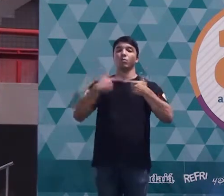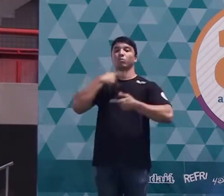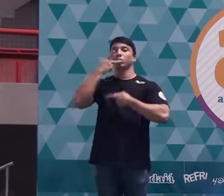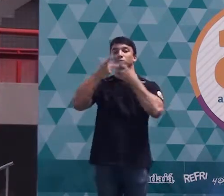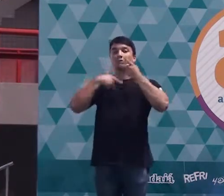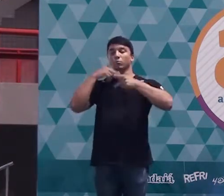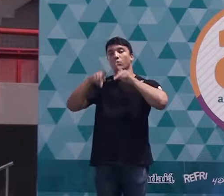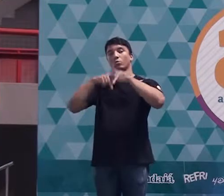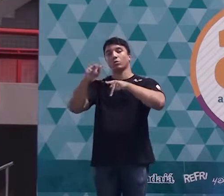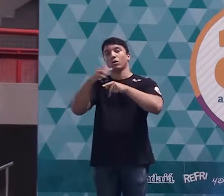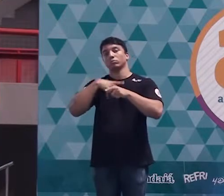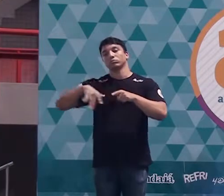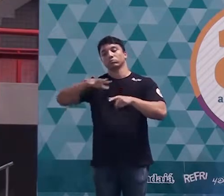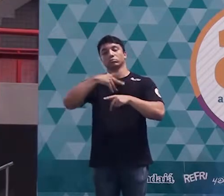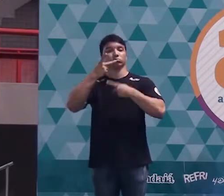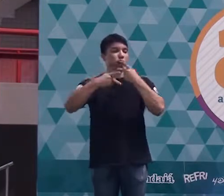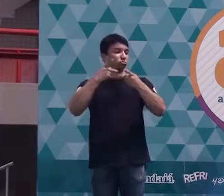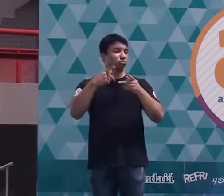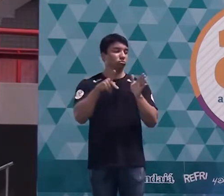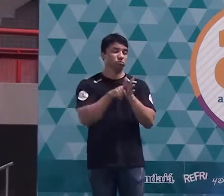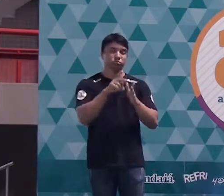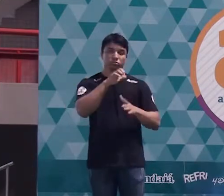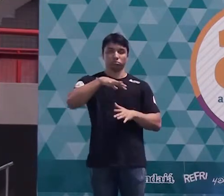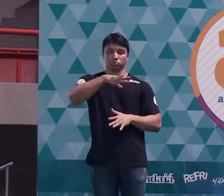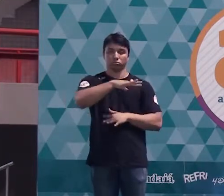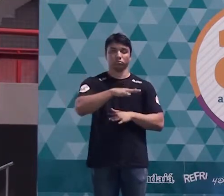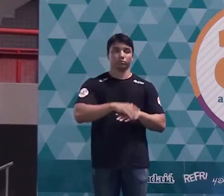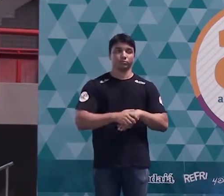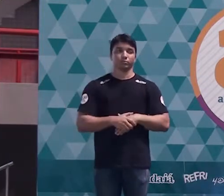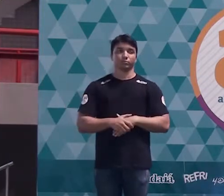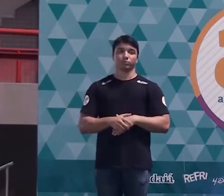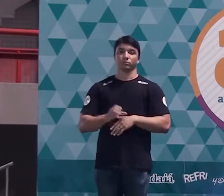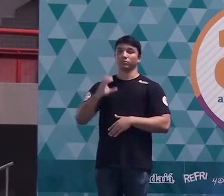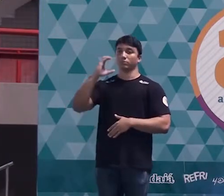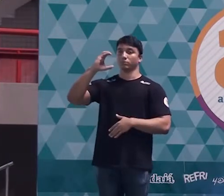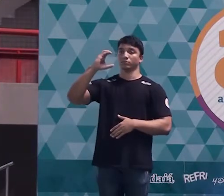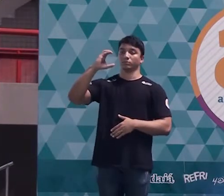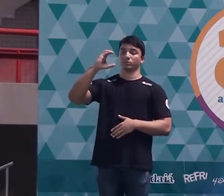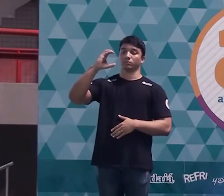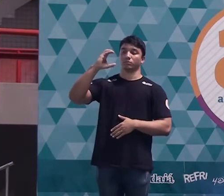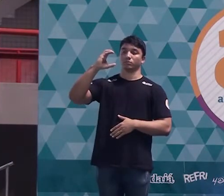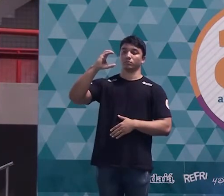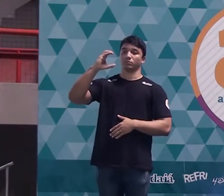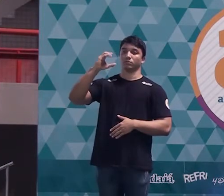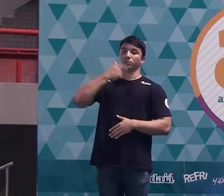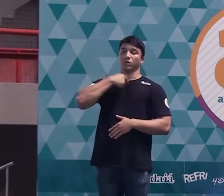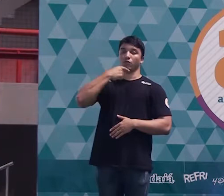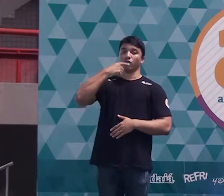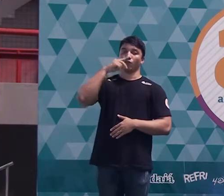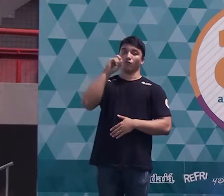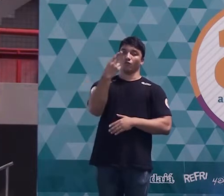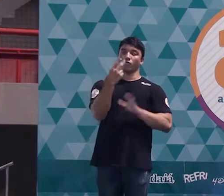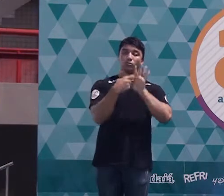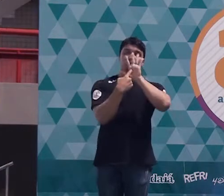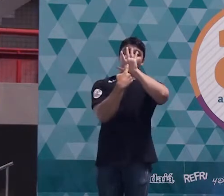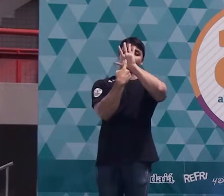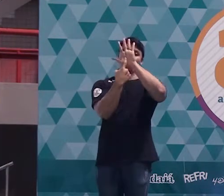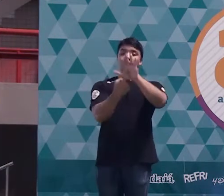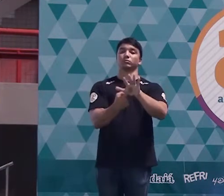passagem do texto que tem um falar popular? Vejam no item C. vou mostrar